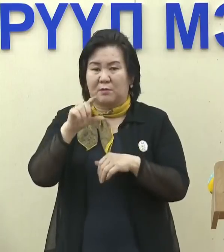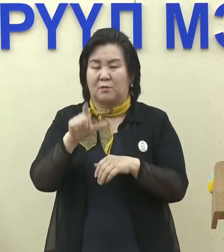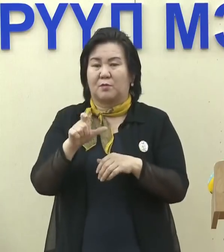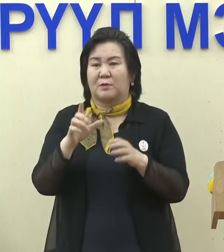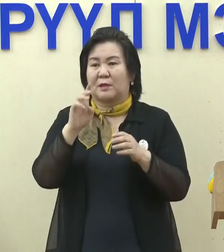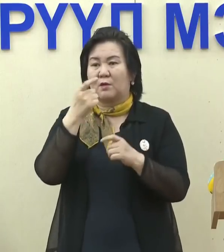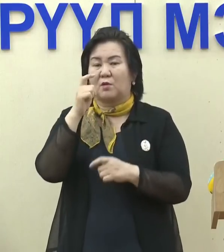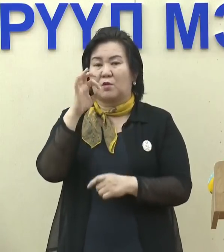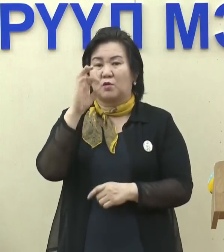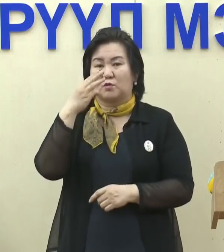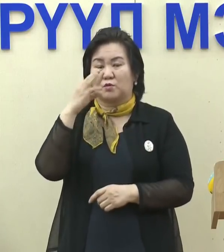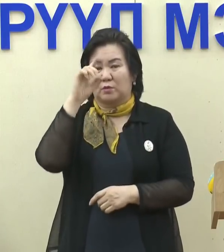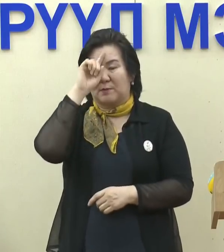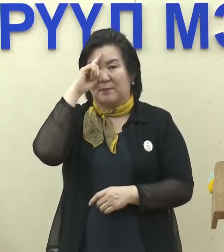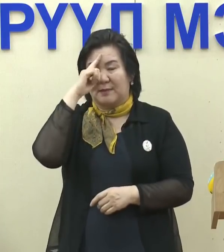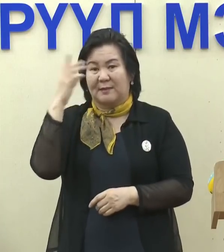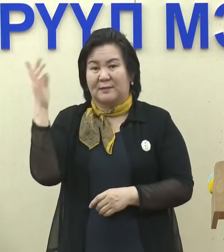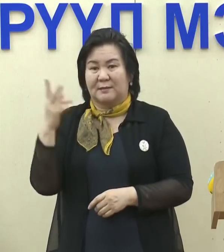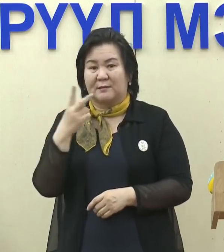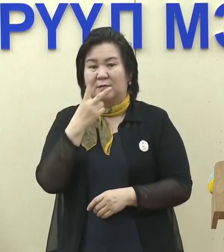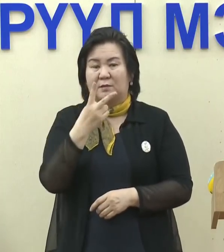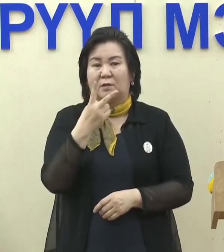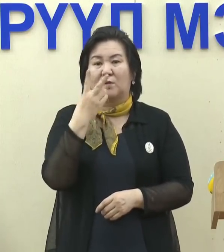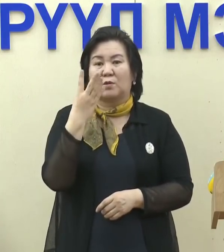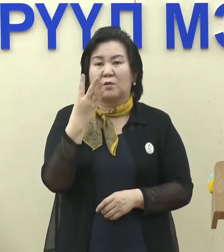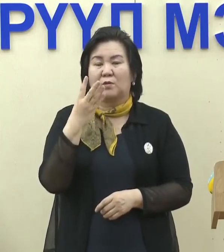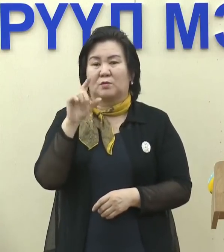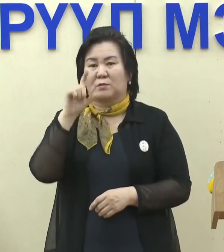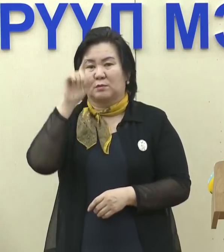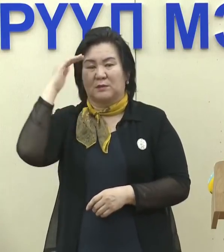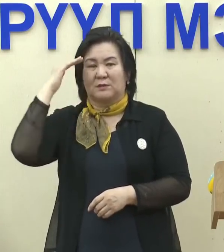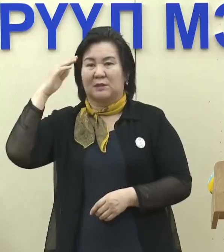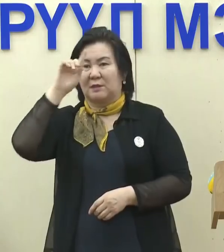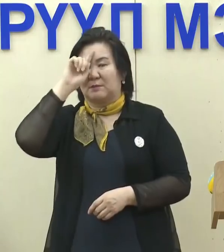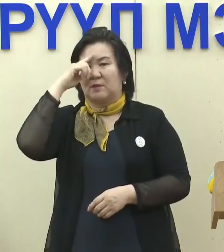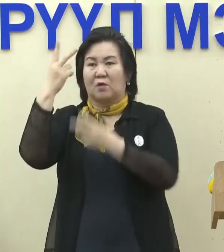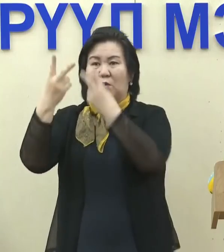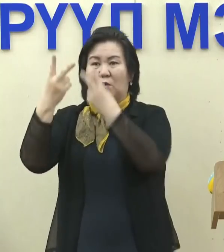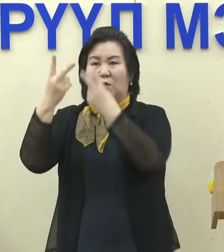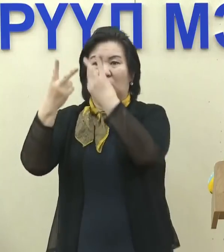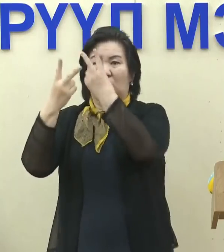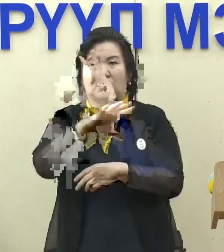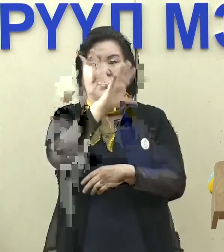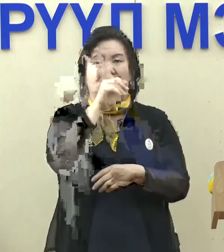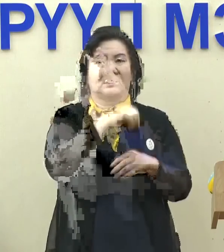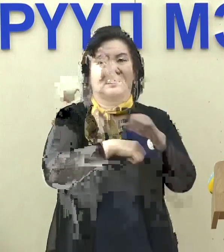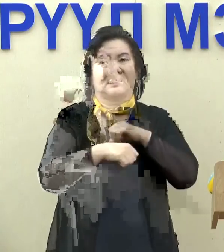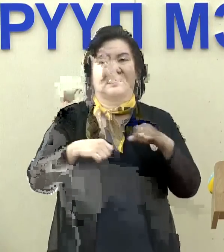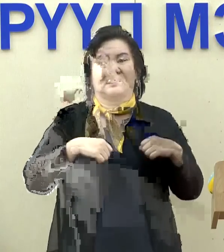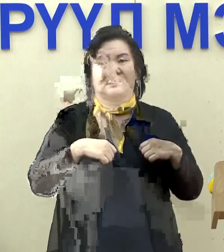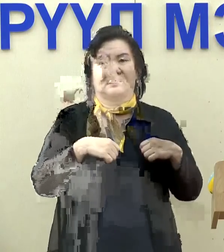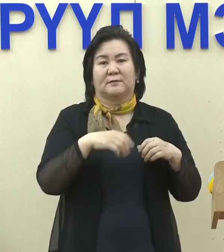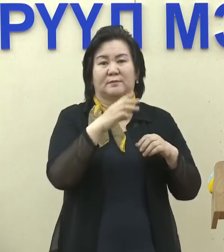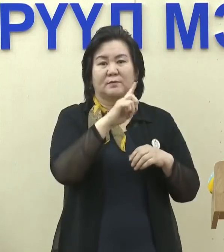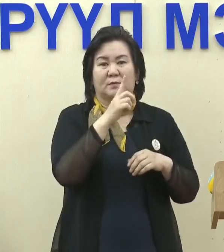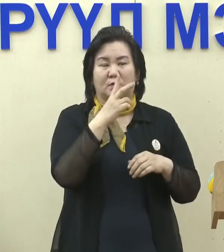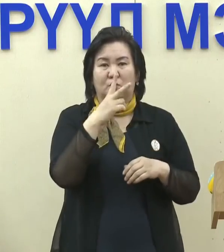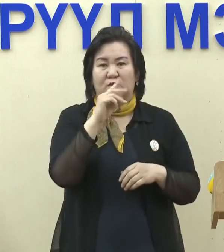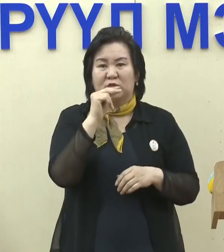төв төвдөр 24 хүн, цэргийн төв эмнэлэгдэр 22 хүн, бусад иргэдэг бол бид нар зүч, баг,